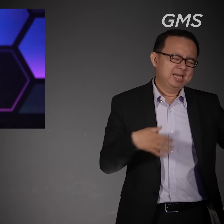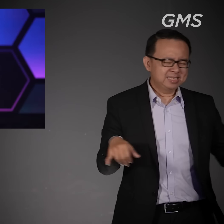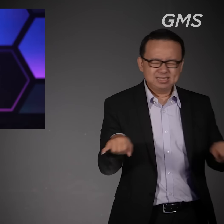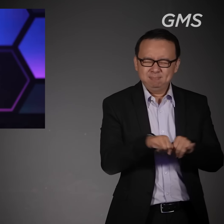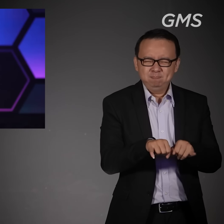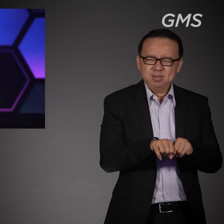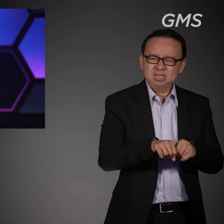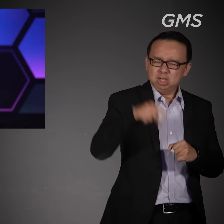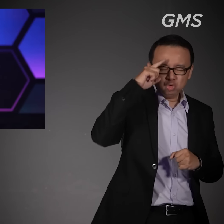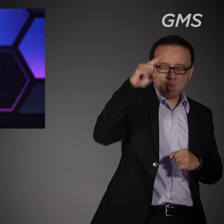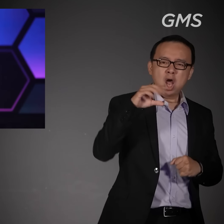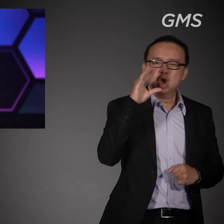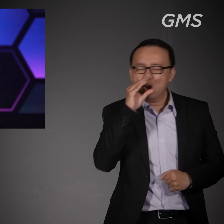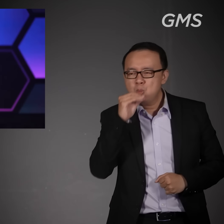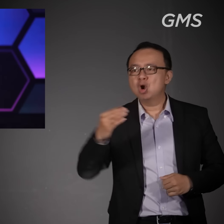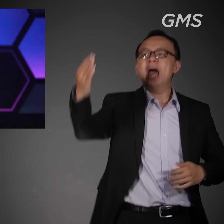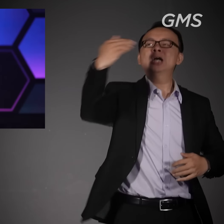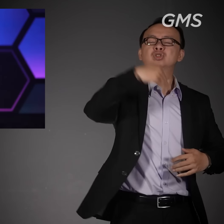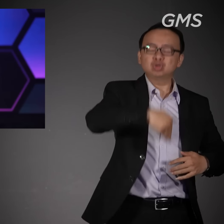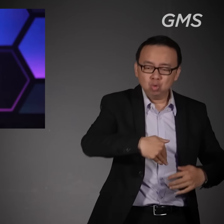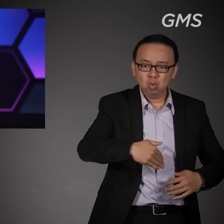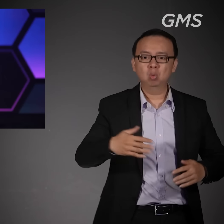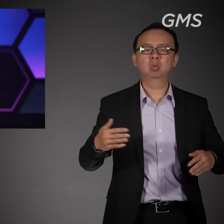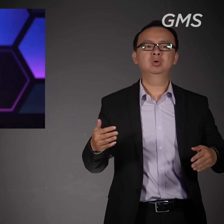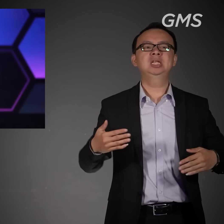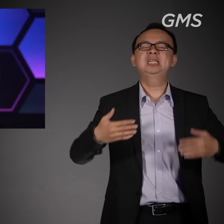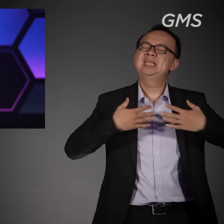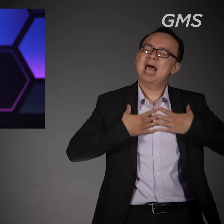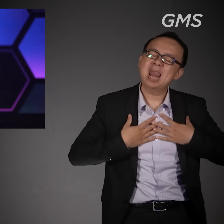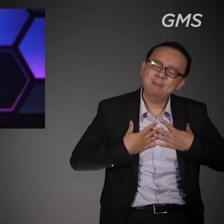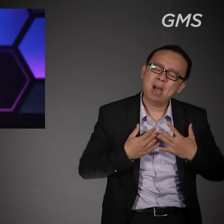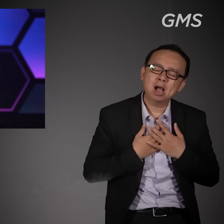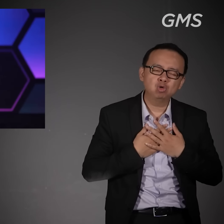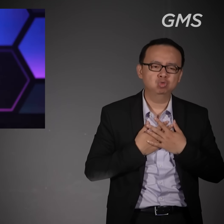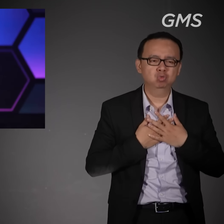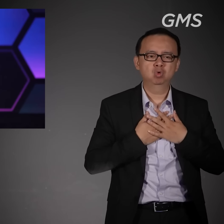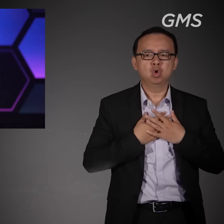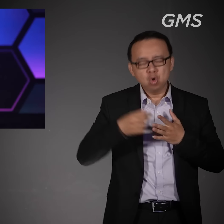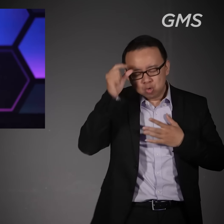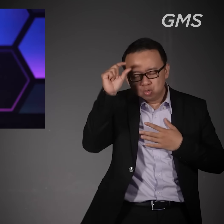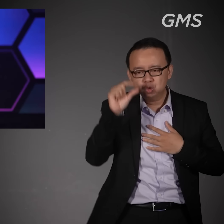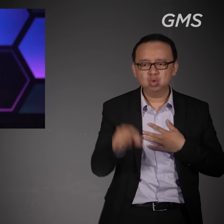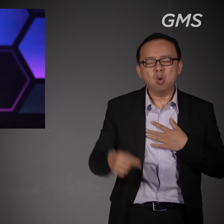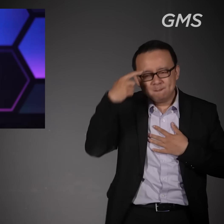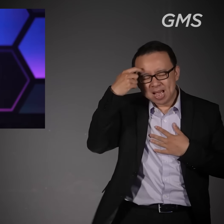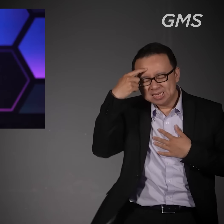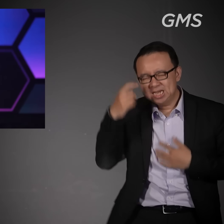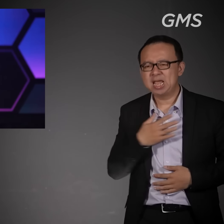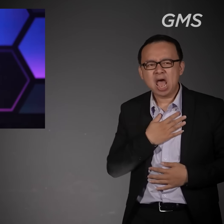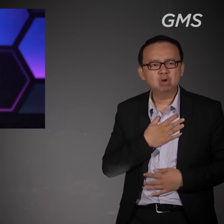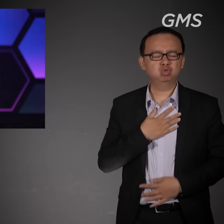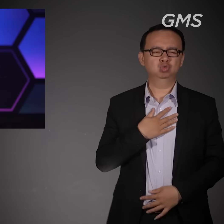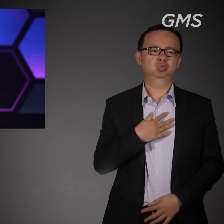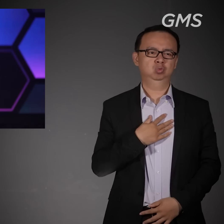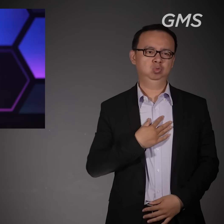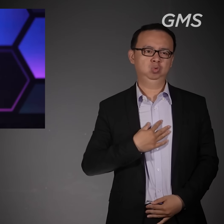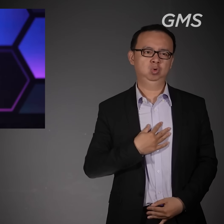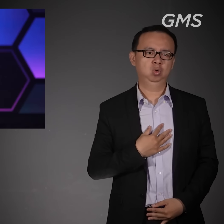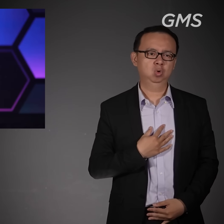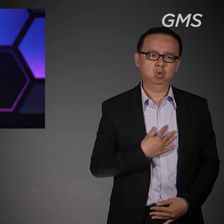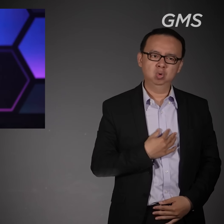berbicara di dalam hidupku, baik mengoreksi maupun melengkapi, menasihati. Someone is speaking into my life ultimately.